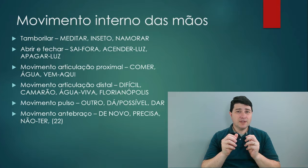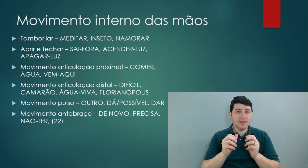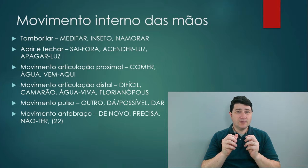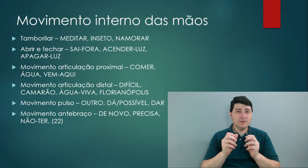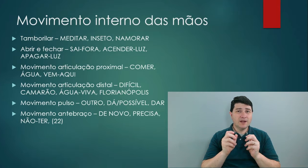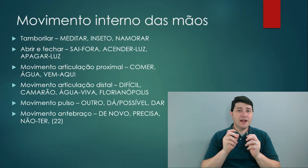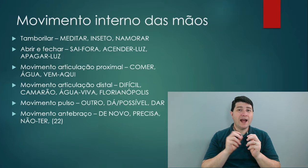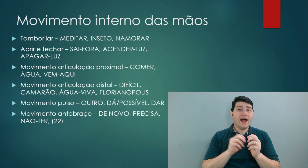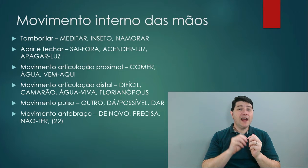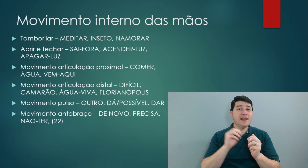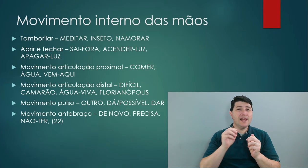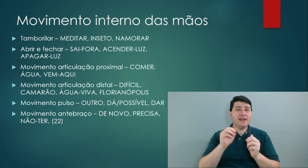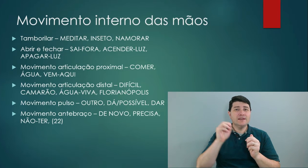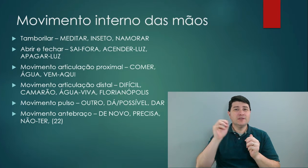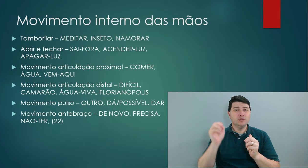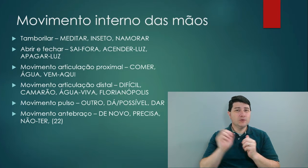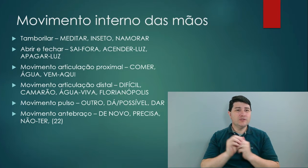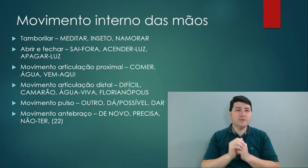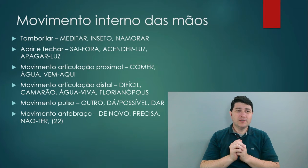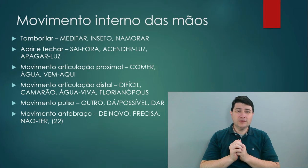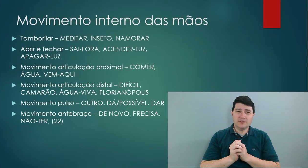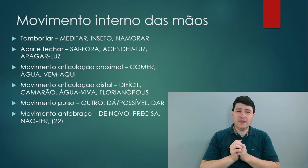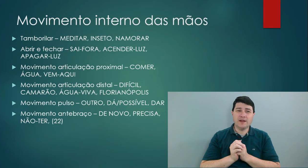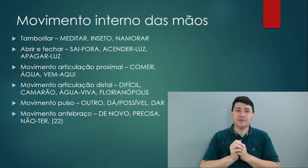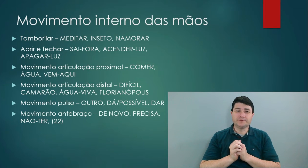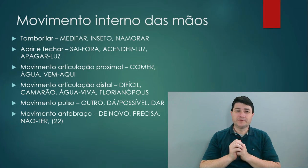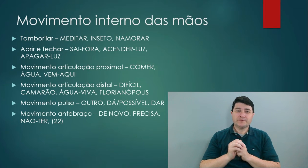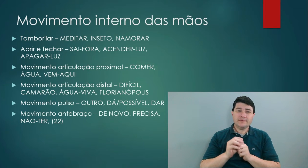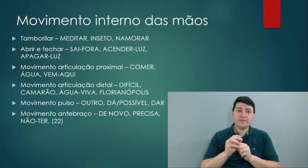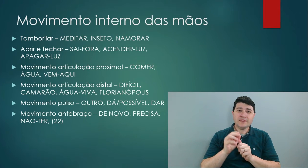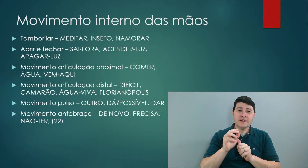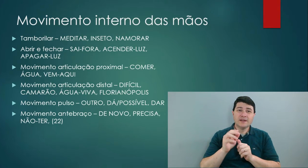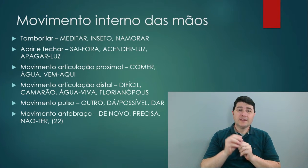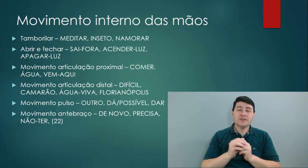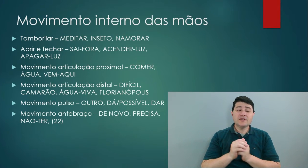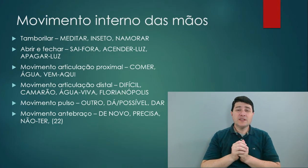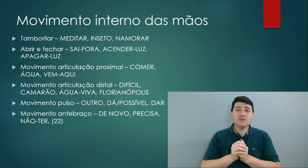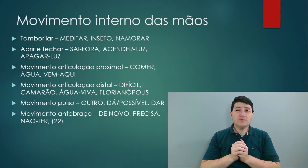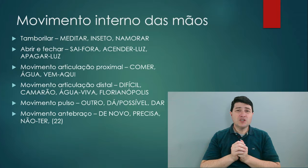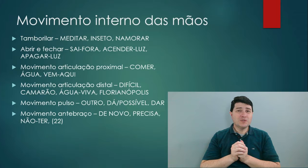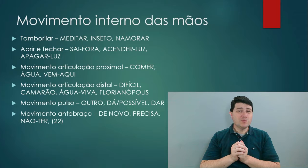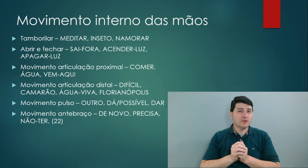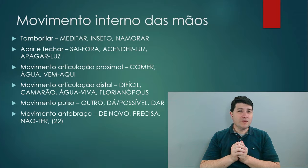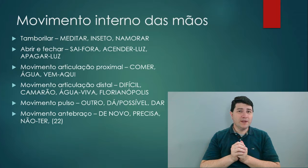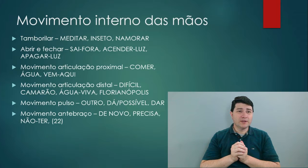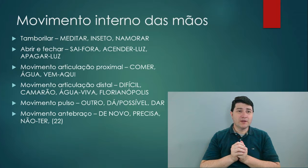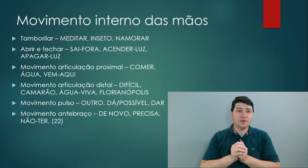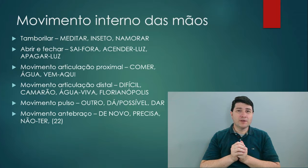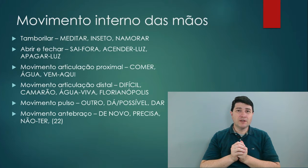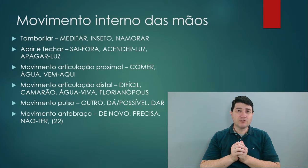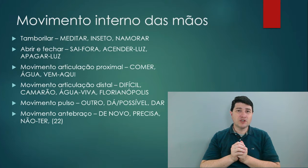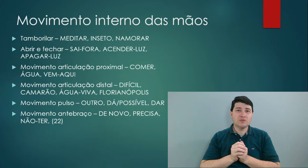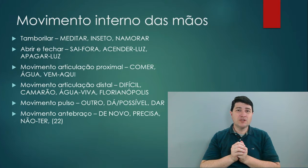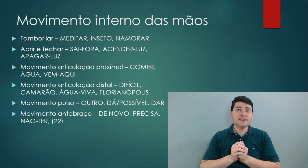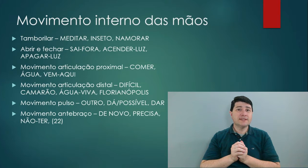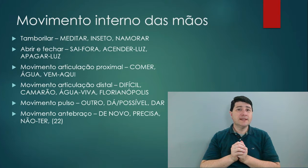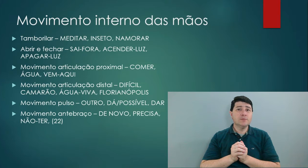sinal, além do movimento do sinal. Nós temos um tipo de movimento que eu chamo de